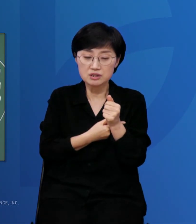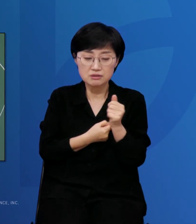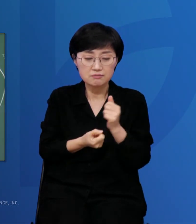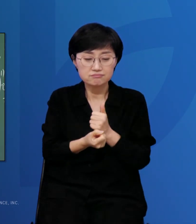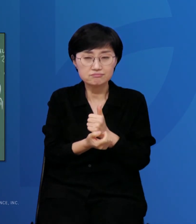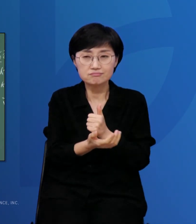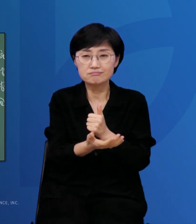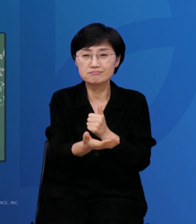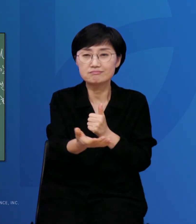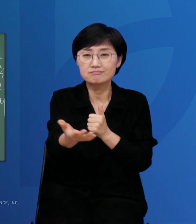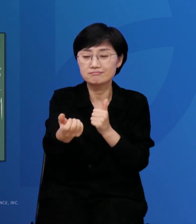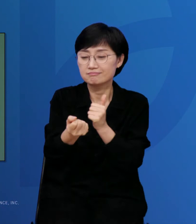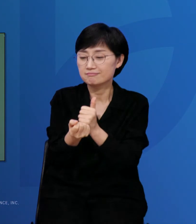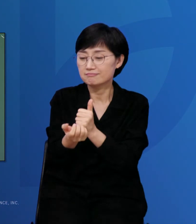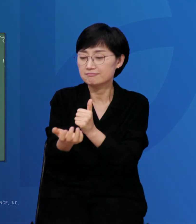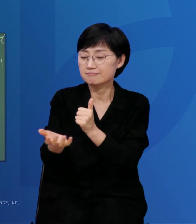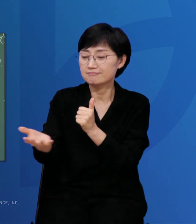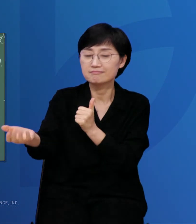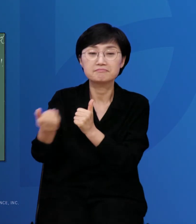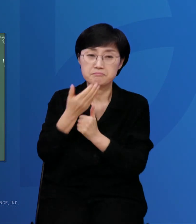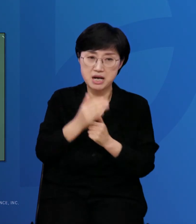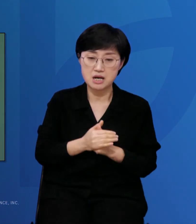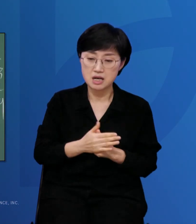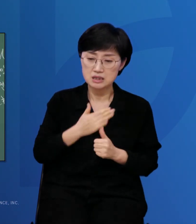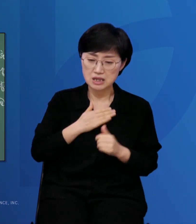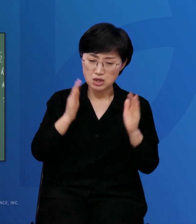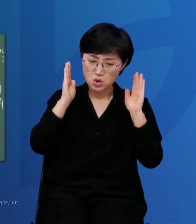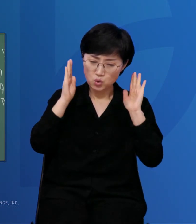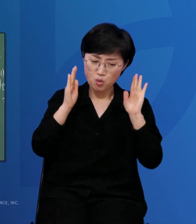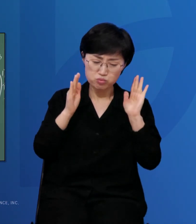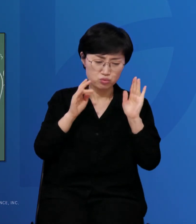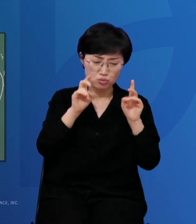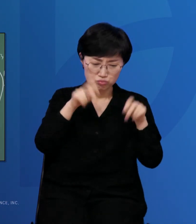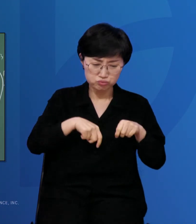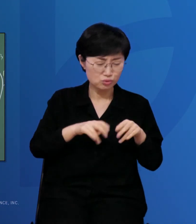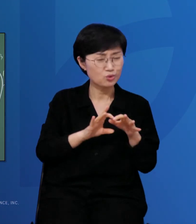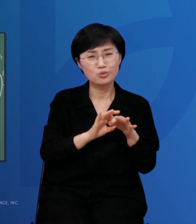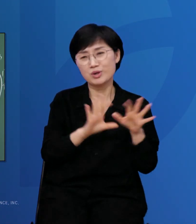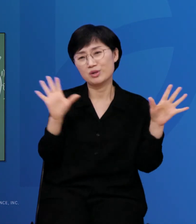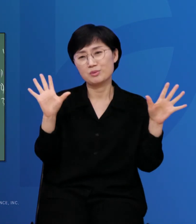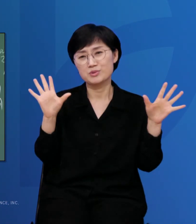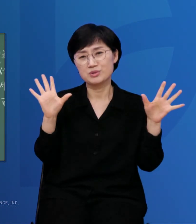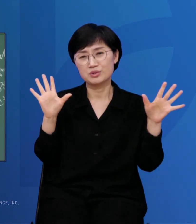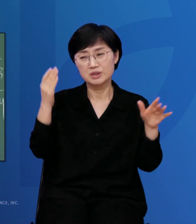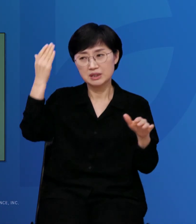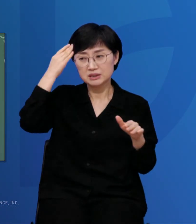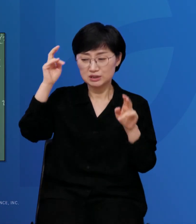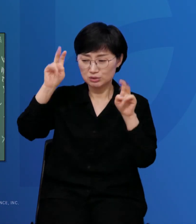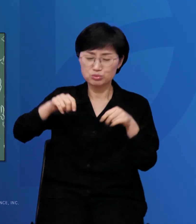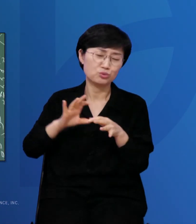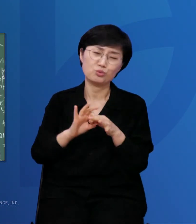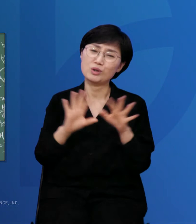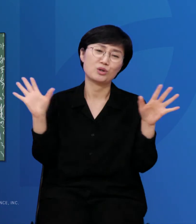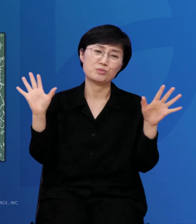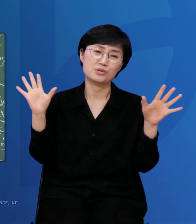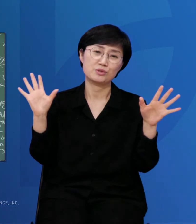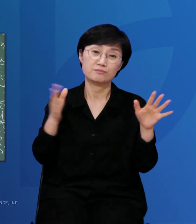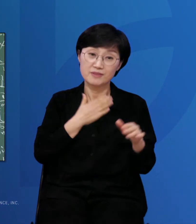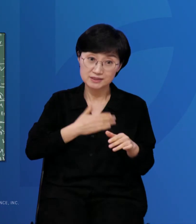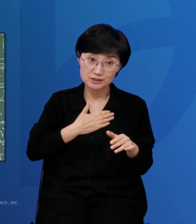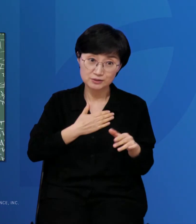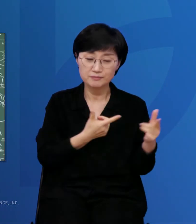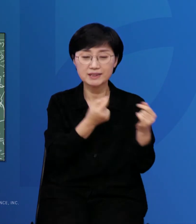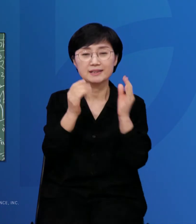当这个充满我的时候，就会彰显出去。 이러면 나이도 상관, 학벌도 상관없고 아무 상관없어. 지금 이 연령 무관, 이 세력 무관, 이 일체 무관.